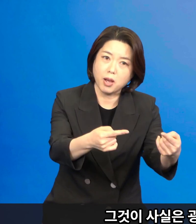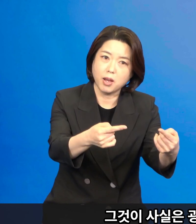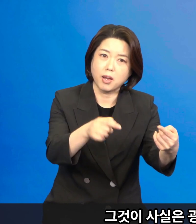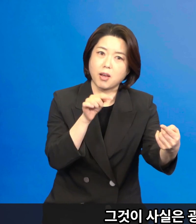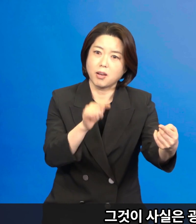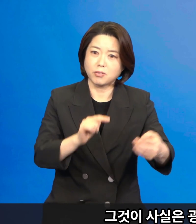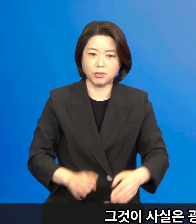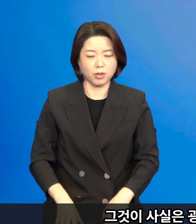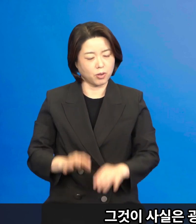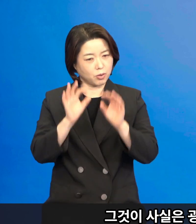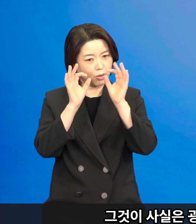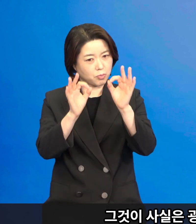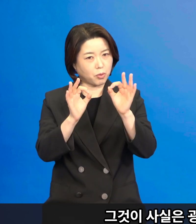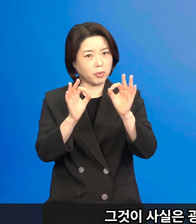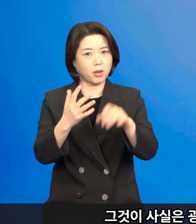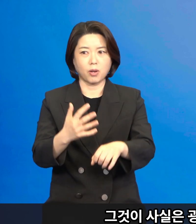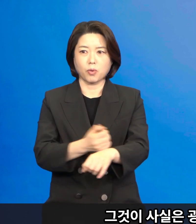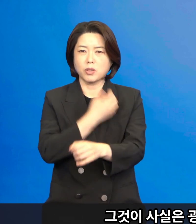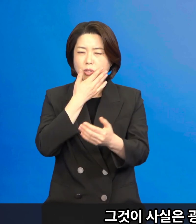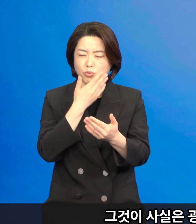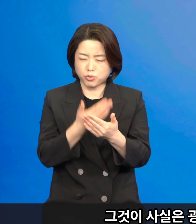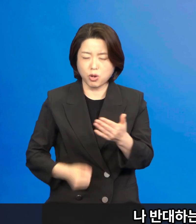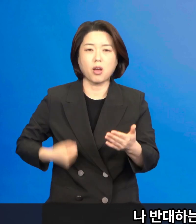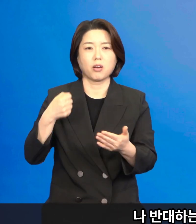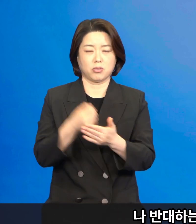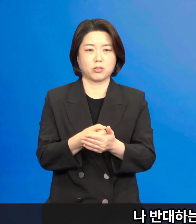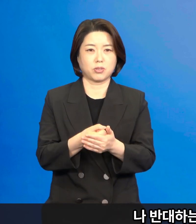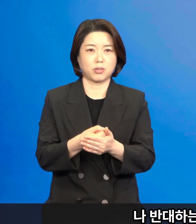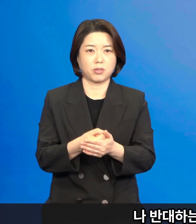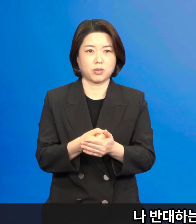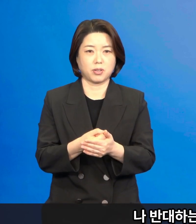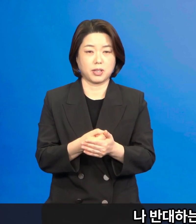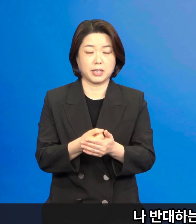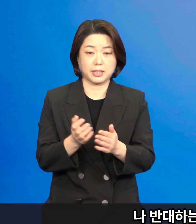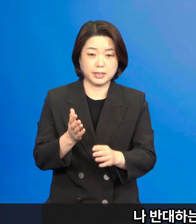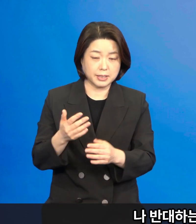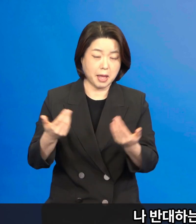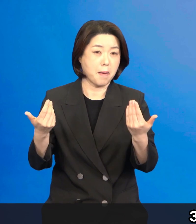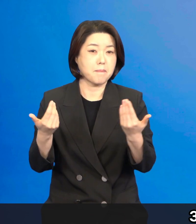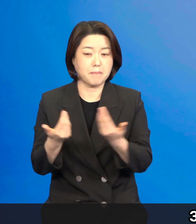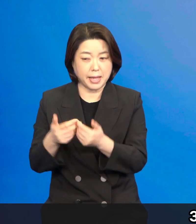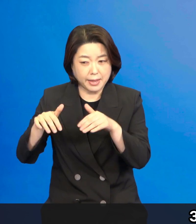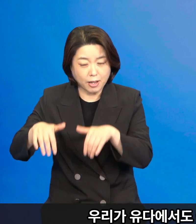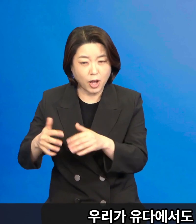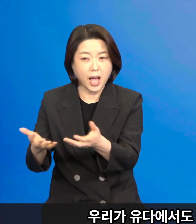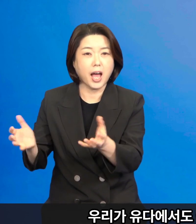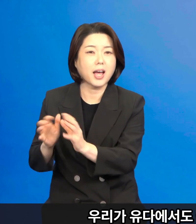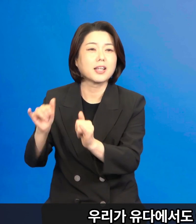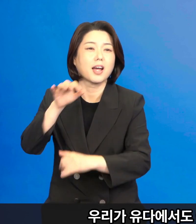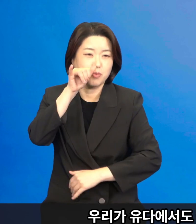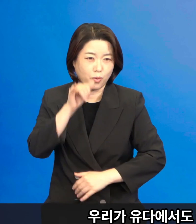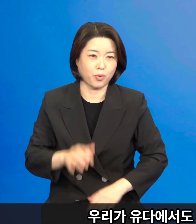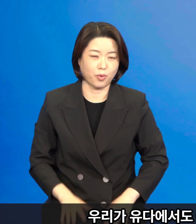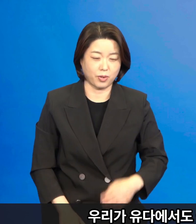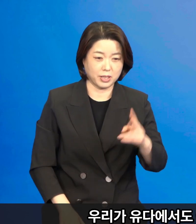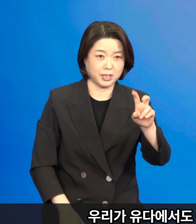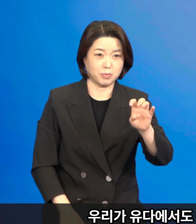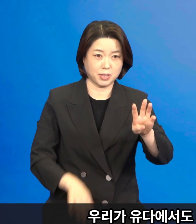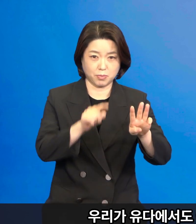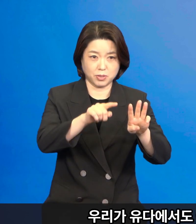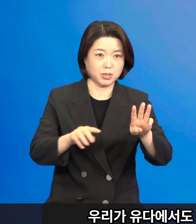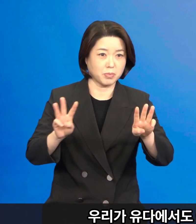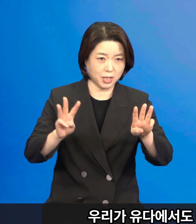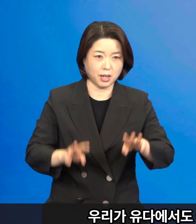그것이 사실은 굉장히 중요한 결정이었어요. 그러나 반대하는 부하들이 있었습니다. 3절에 보니까 우리가 유다에서도